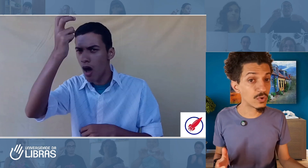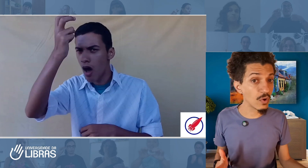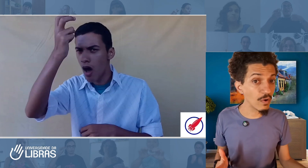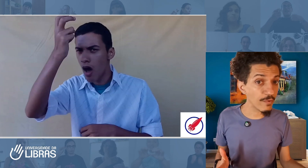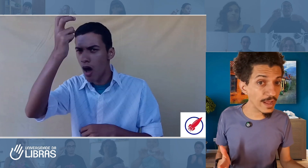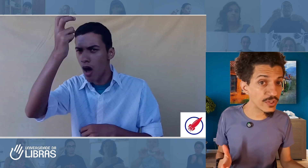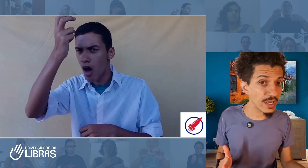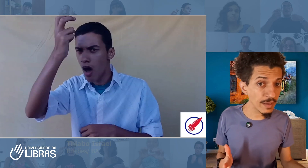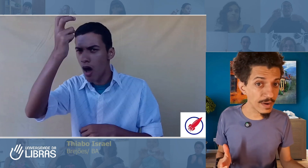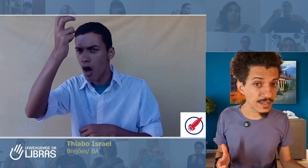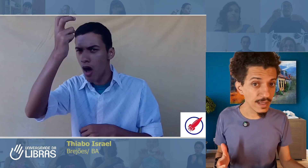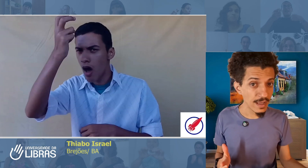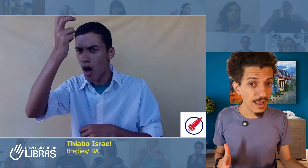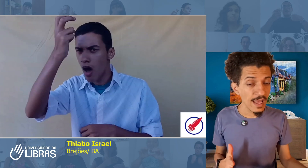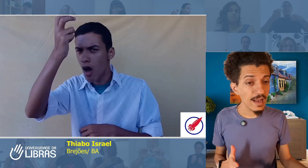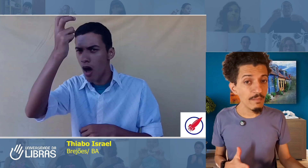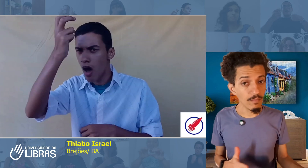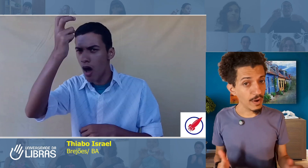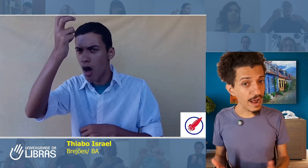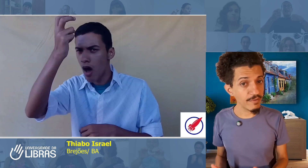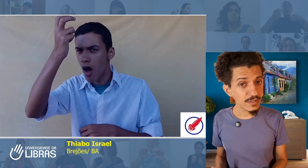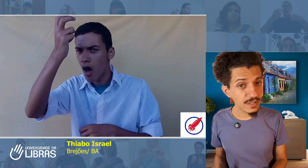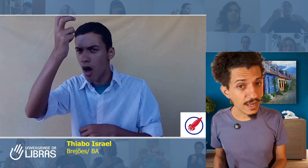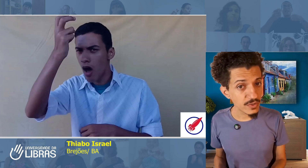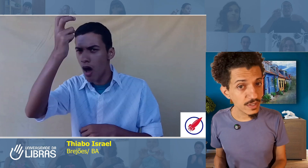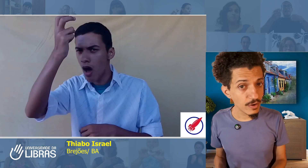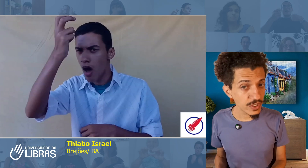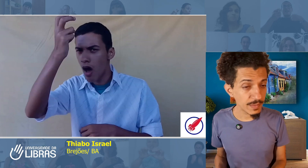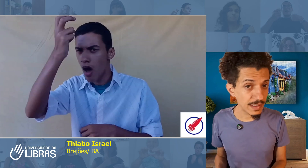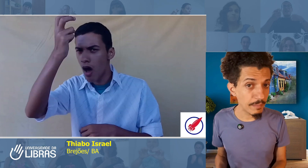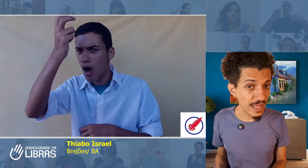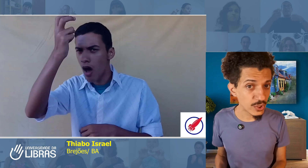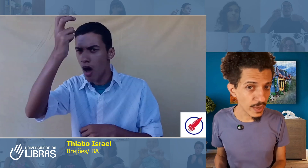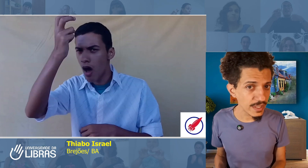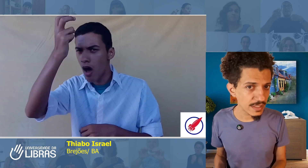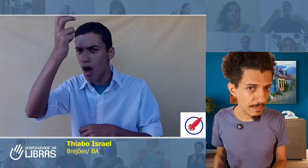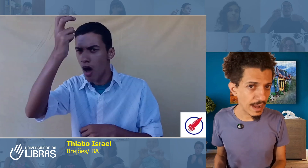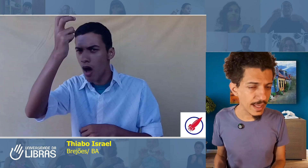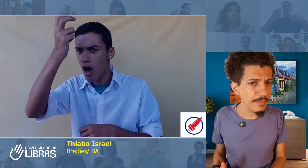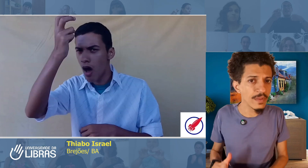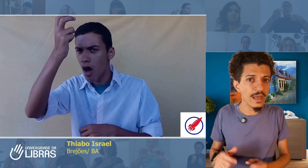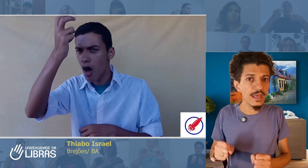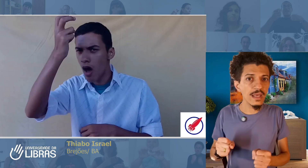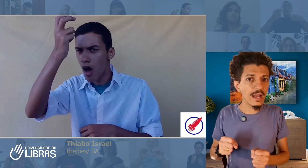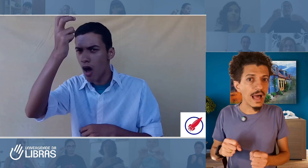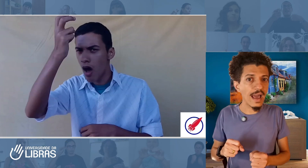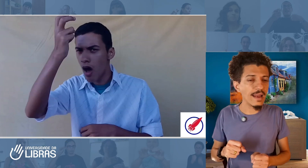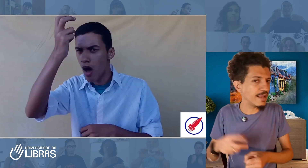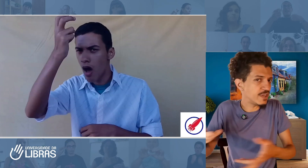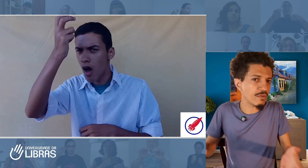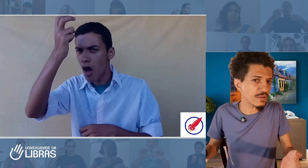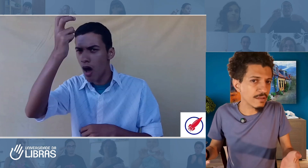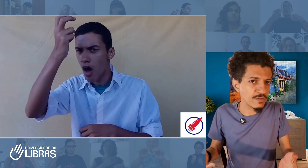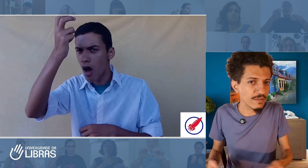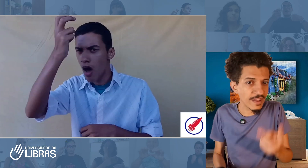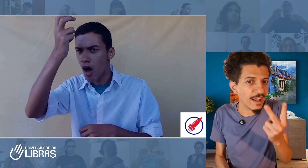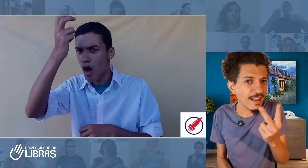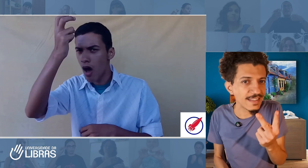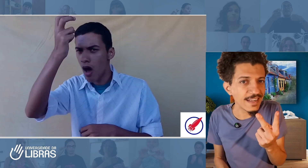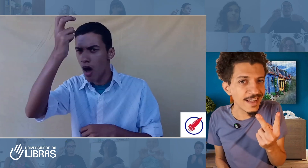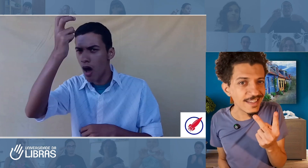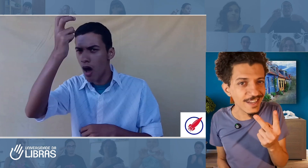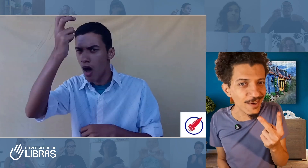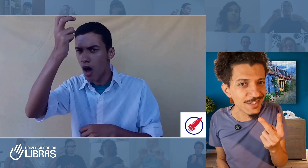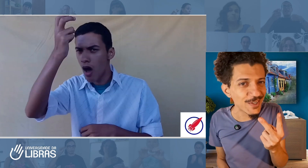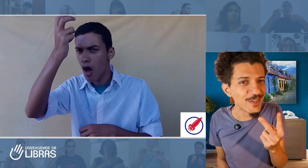se tornou fluente em Libras. Ele morava numa cidade do interior chamada Brejões, na Bahia, e lá ele nem tinha contato com os surdos, na verdade, na